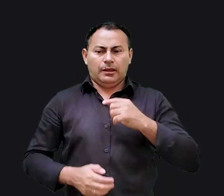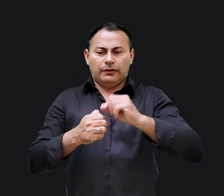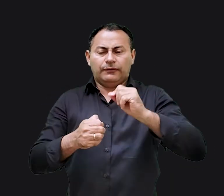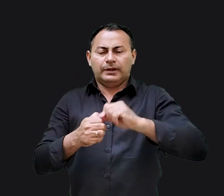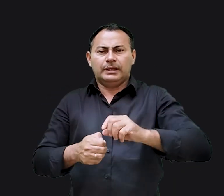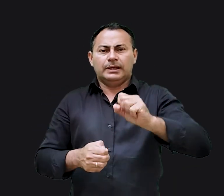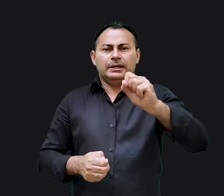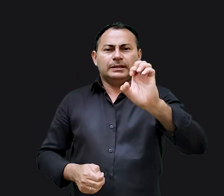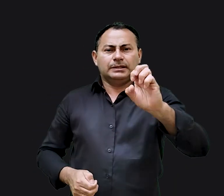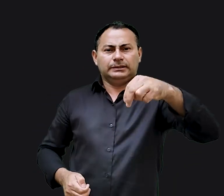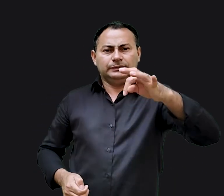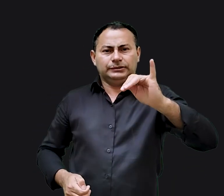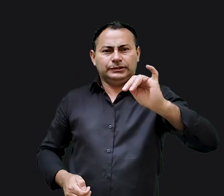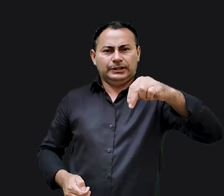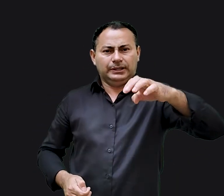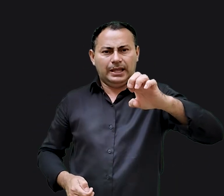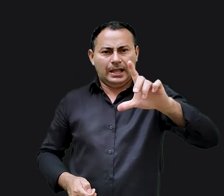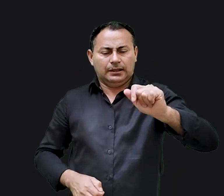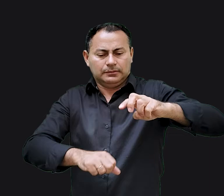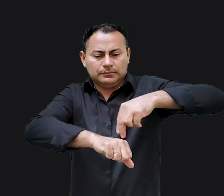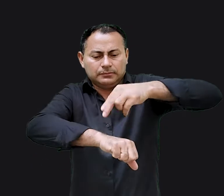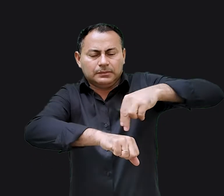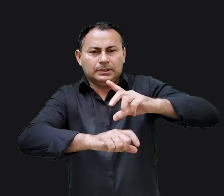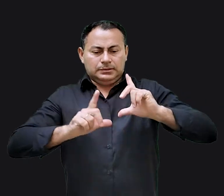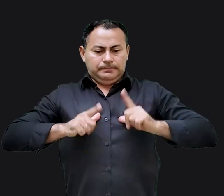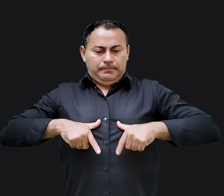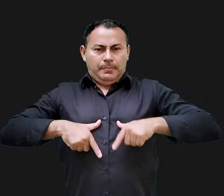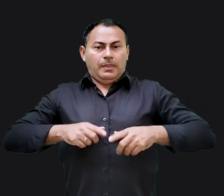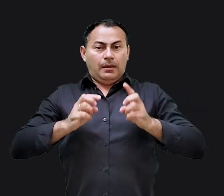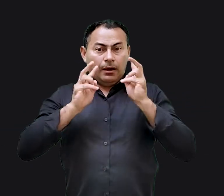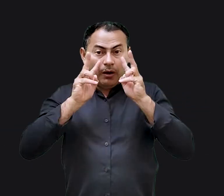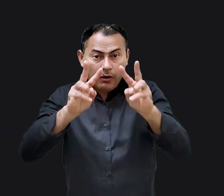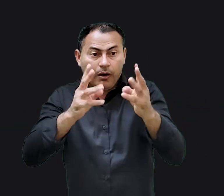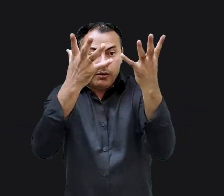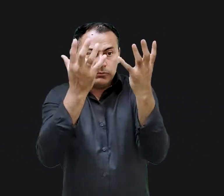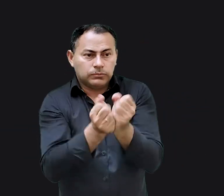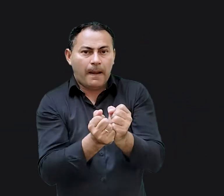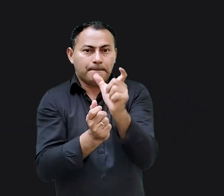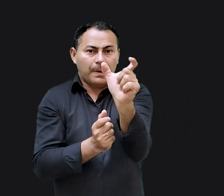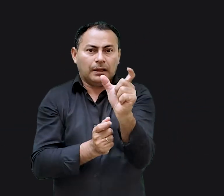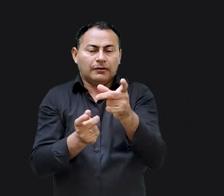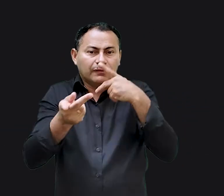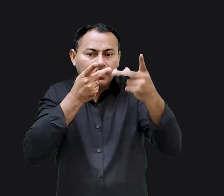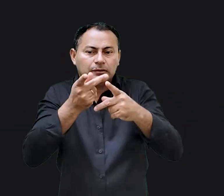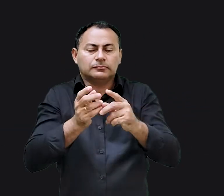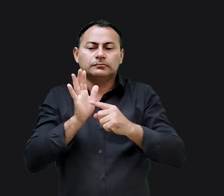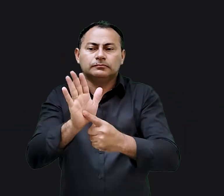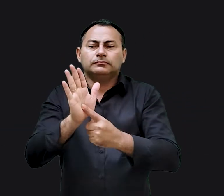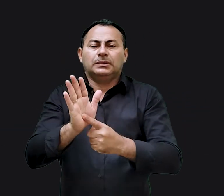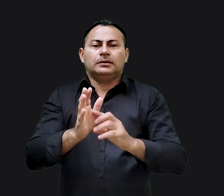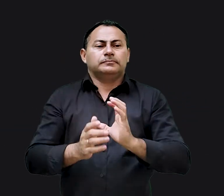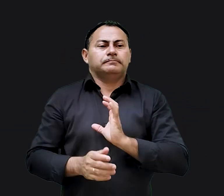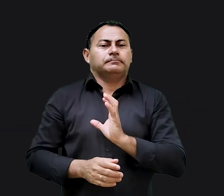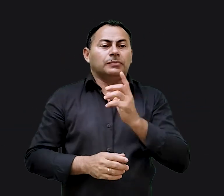fiz sentinela para a nação de Israel. Por isso ouça a palavra que digo e leve a eles a minha